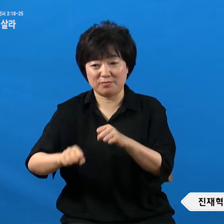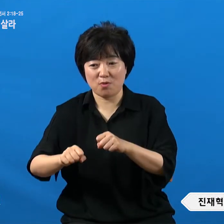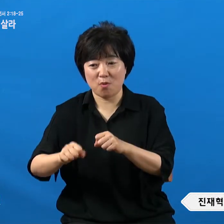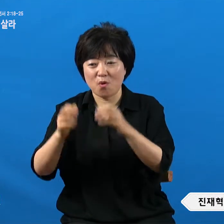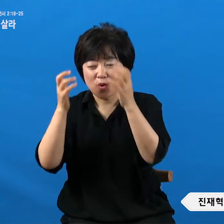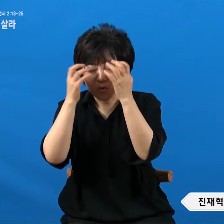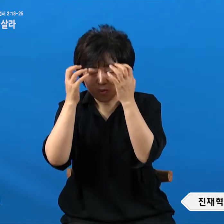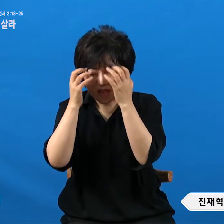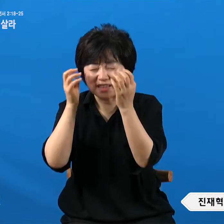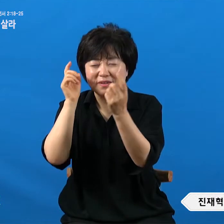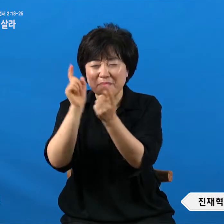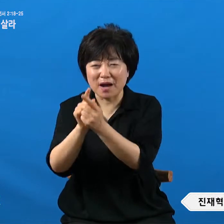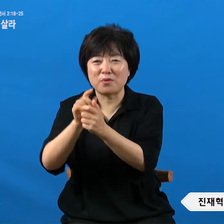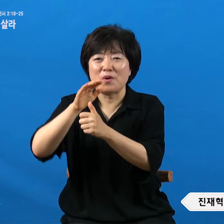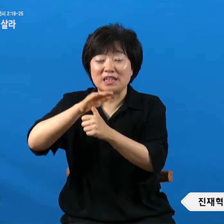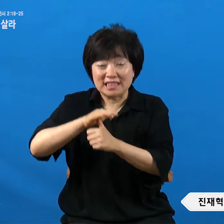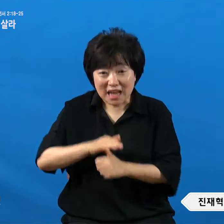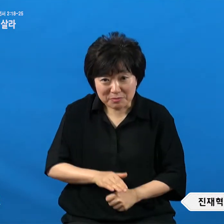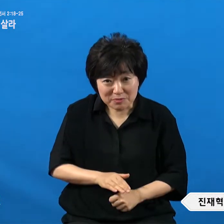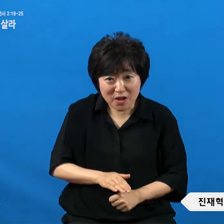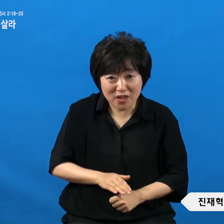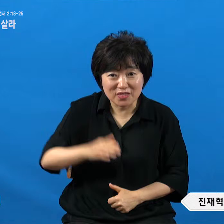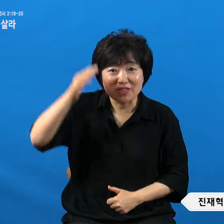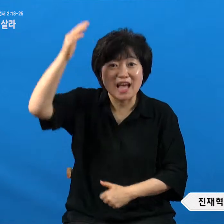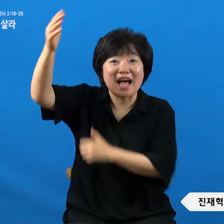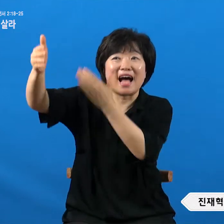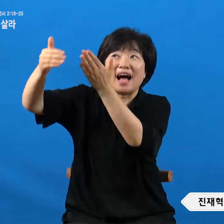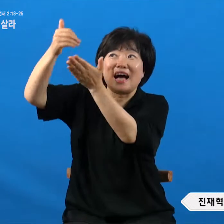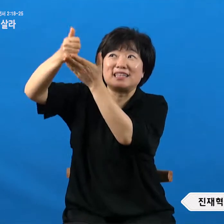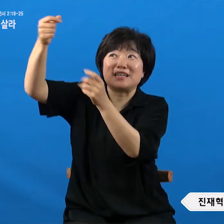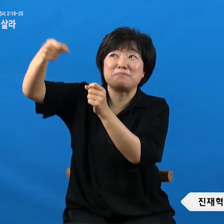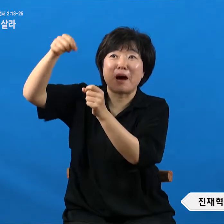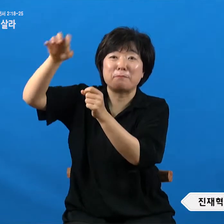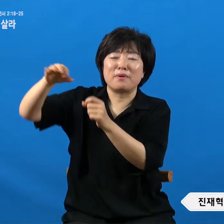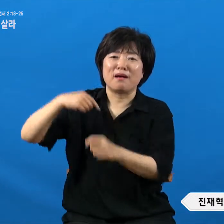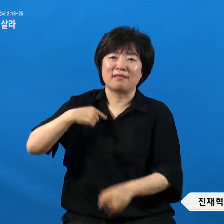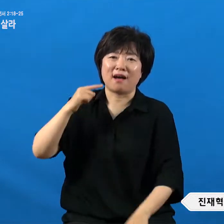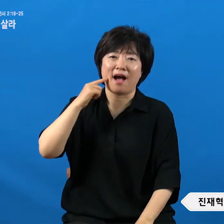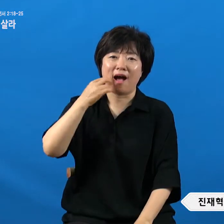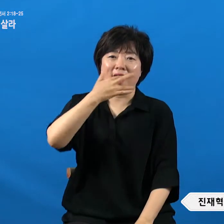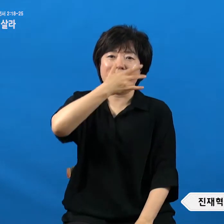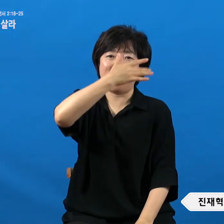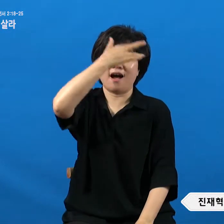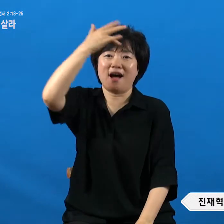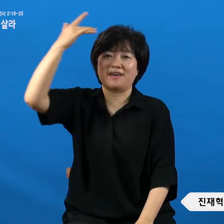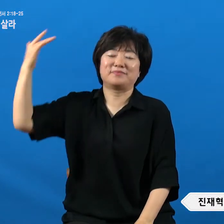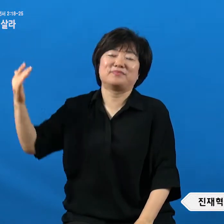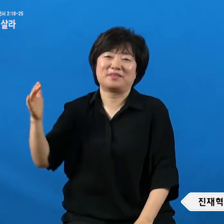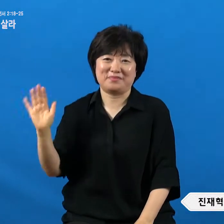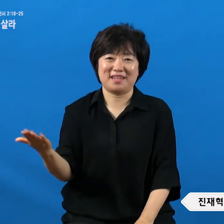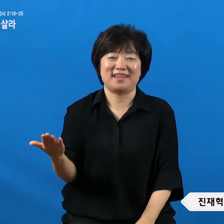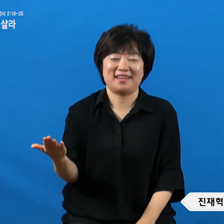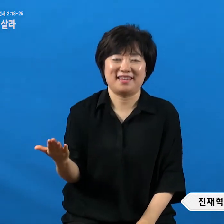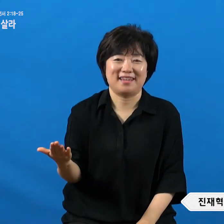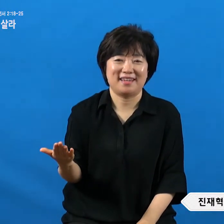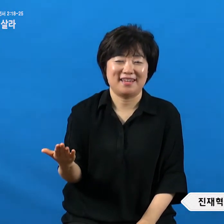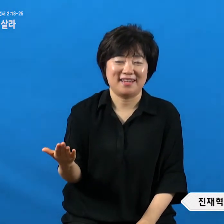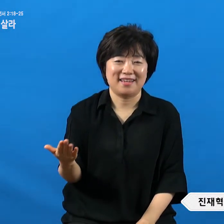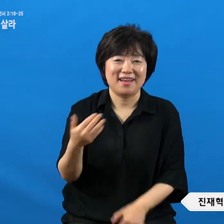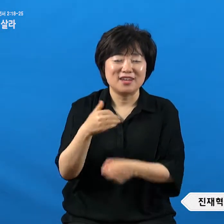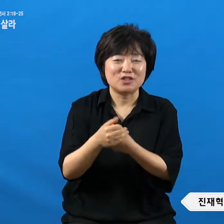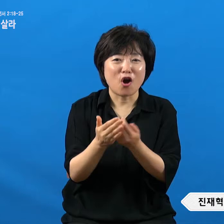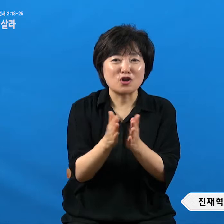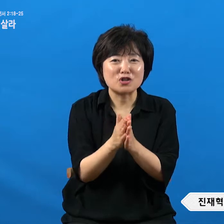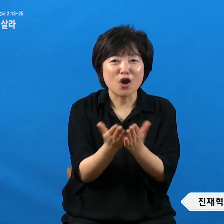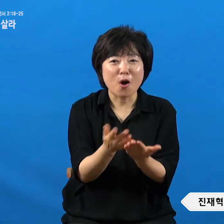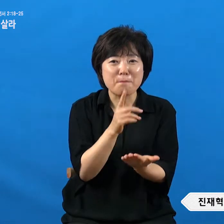행함으로 고난을 받고 참으면 이는 하나님 앞에 아름다우니라. 성경은 우리 가운데